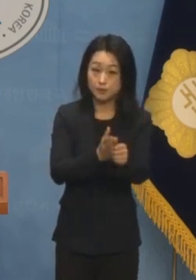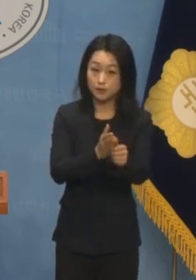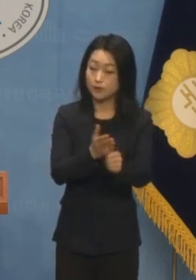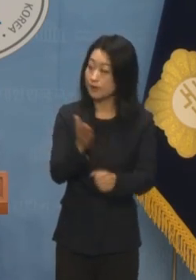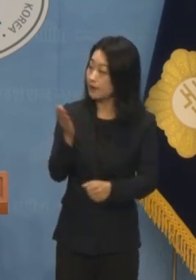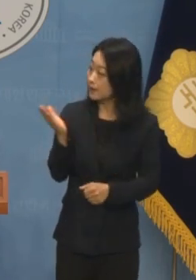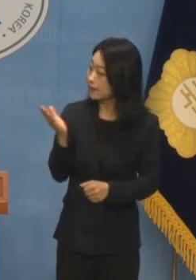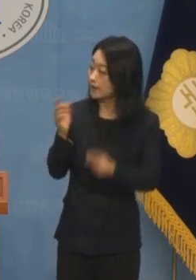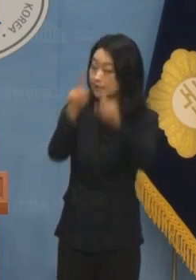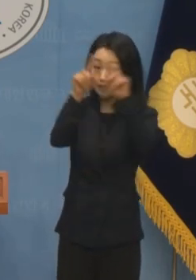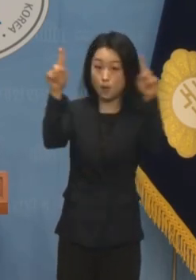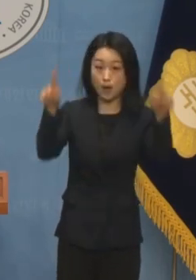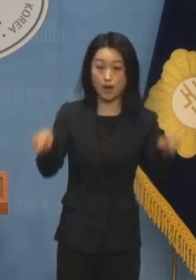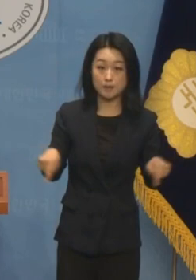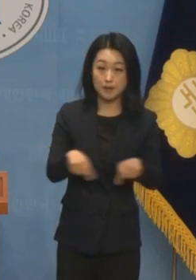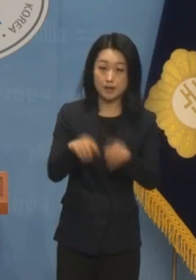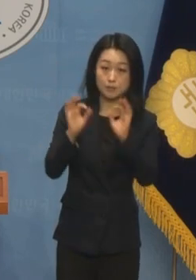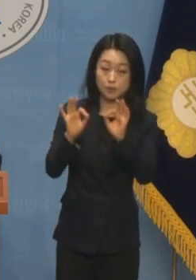있는 사항판에